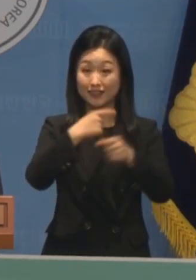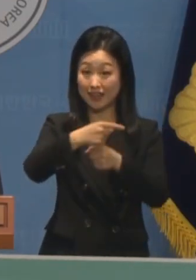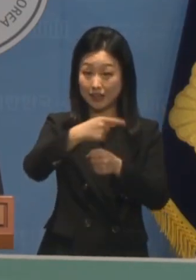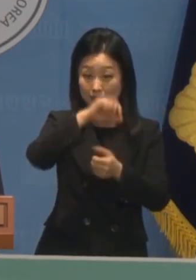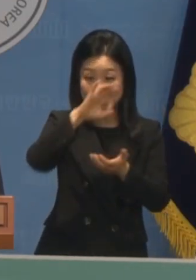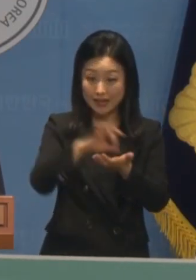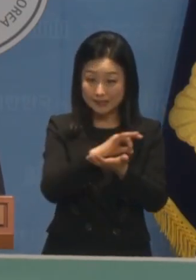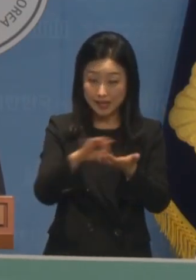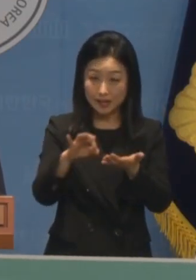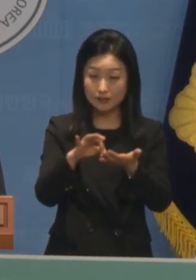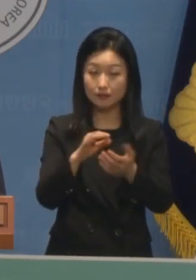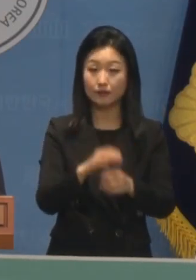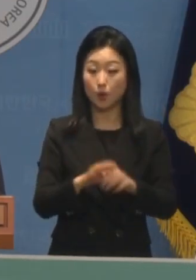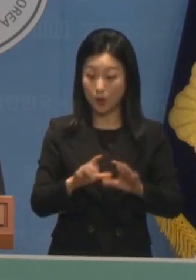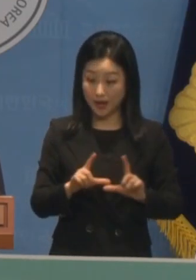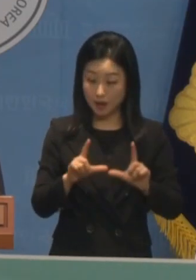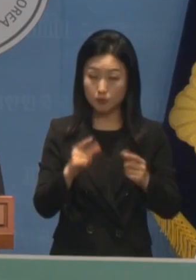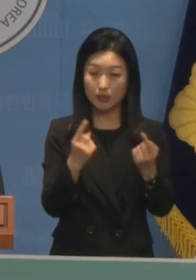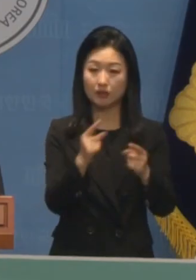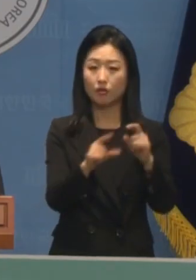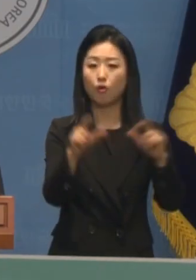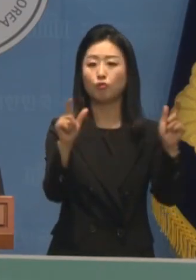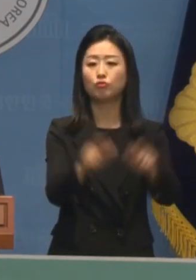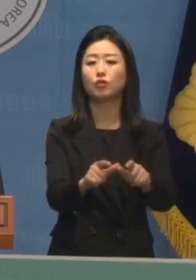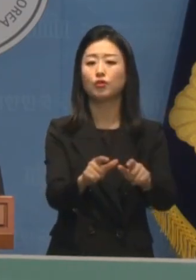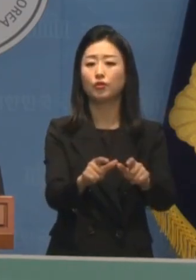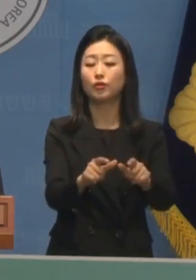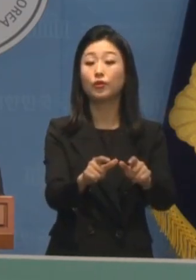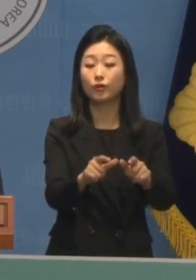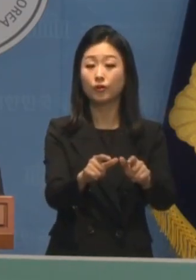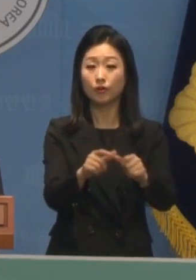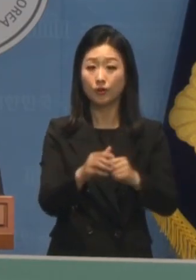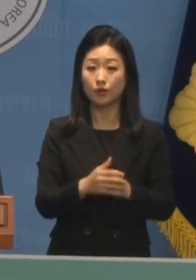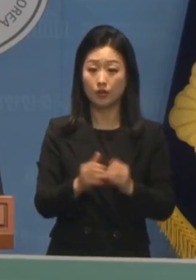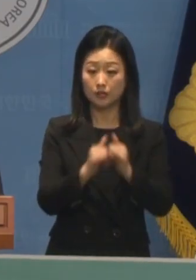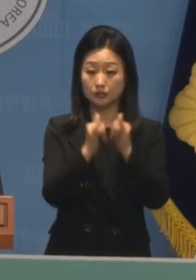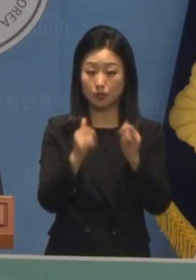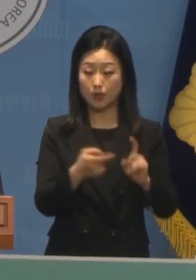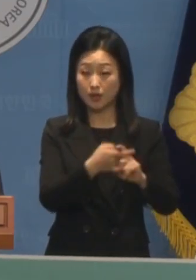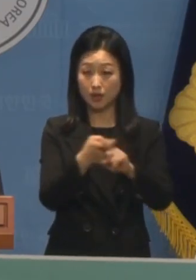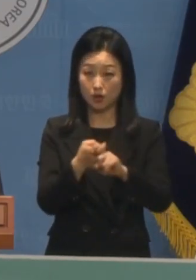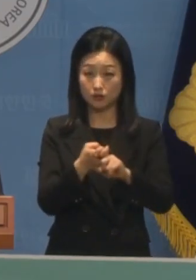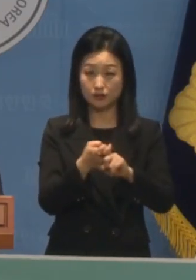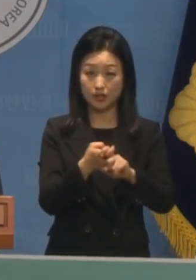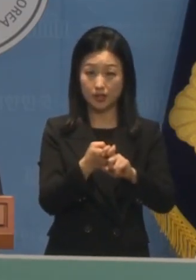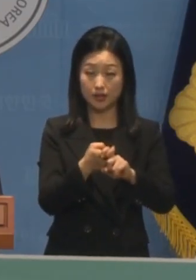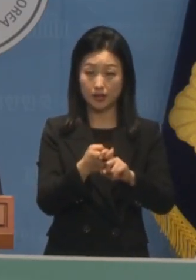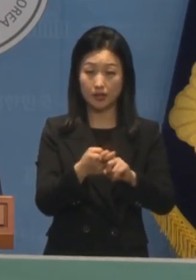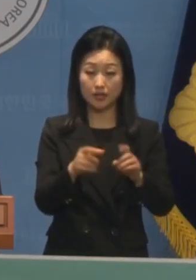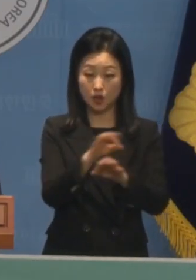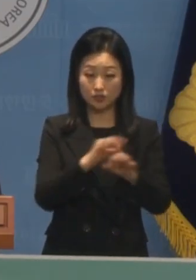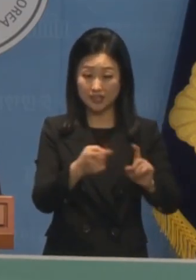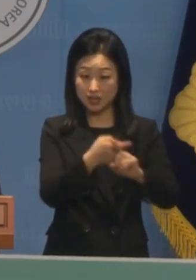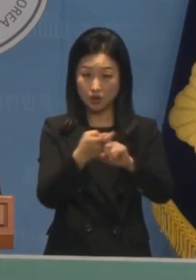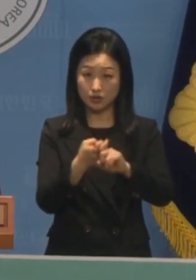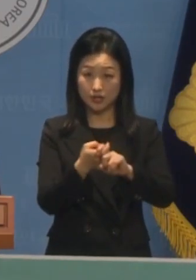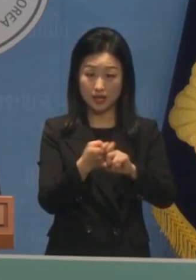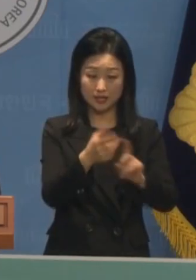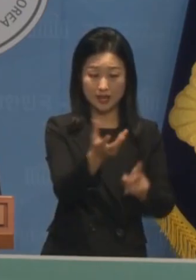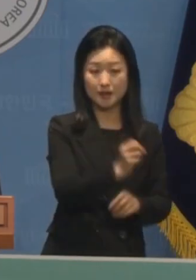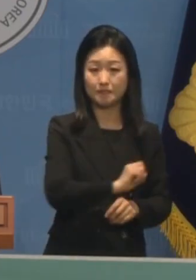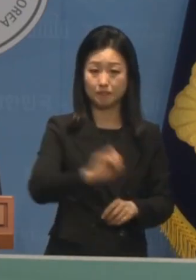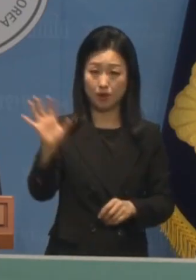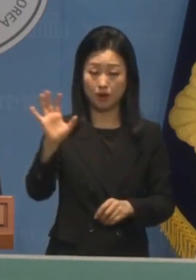예산안은 2024년보다 더 줄었습니다. 사회연대 경제를 뿌리까지 도려내겠다라는 심보가